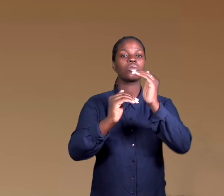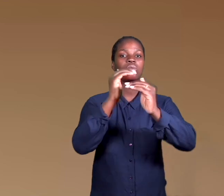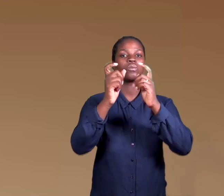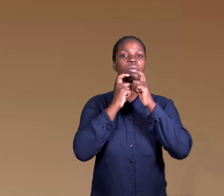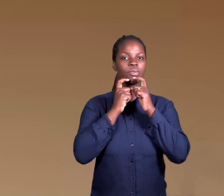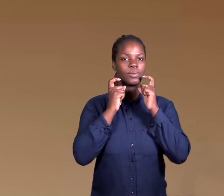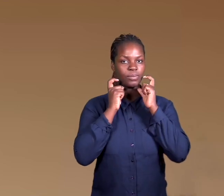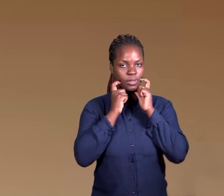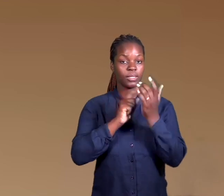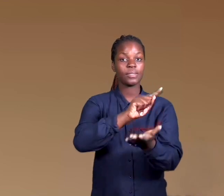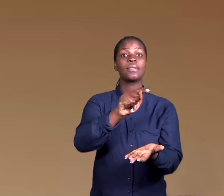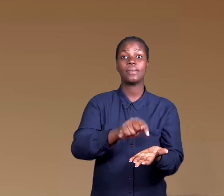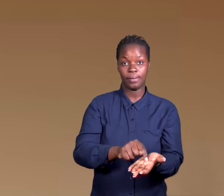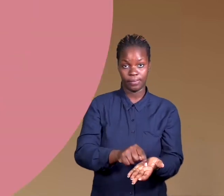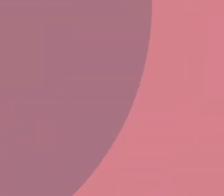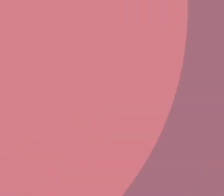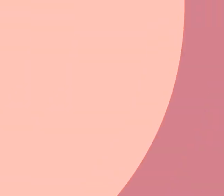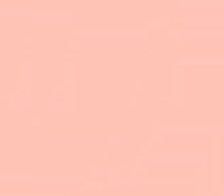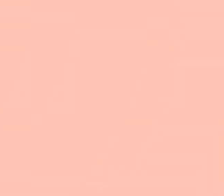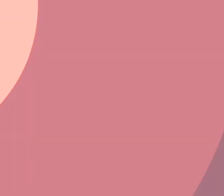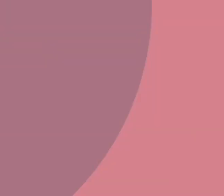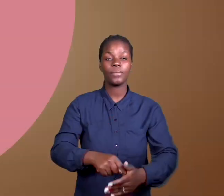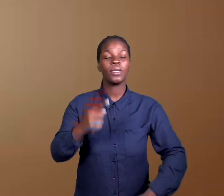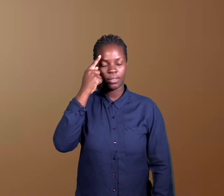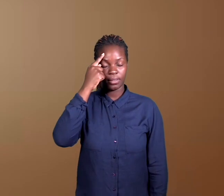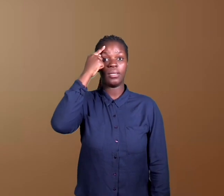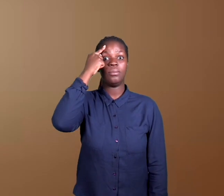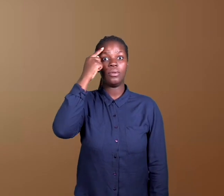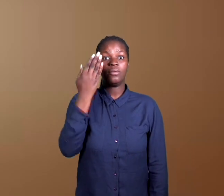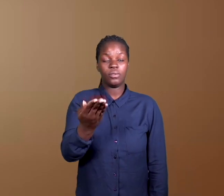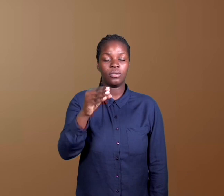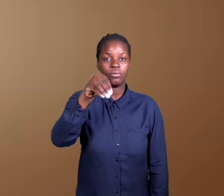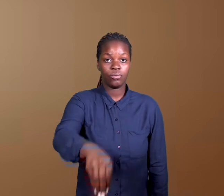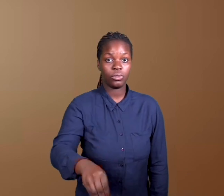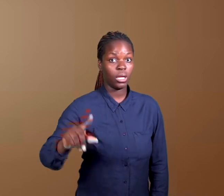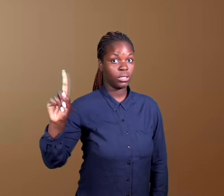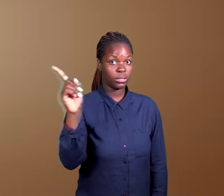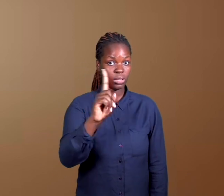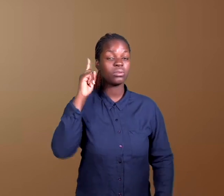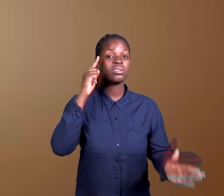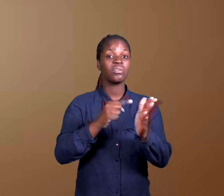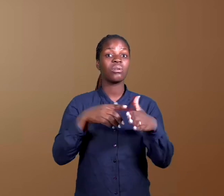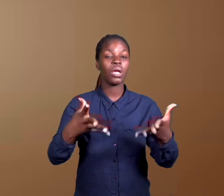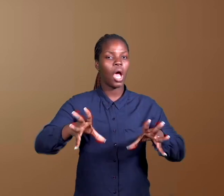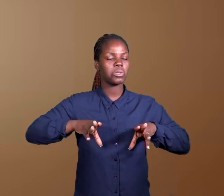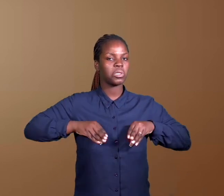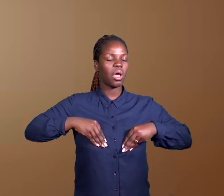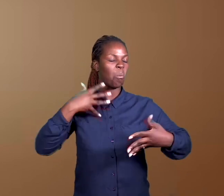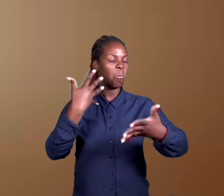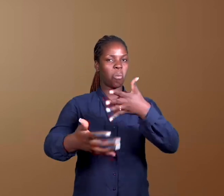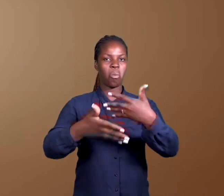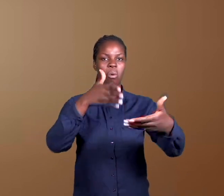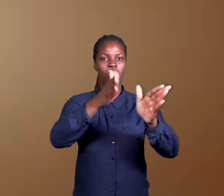desenvolvimento da autarquia e do país. Lembre-se, não votar é o mesmo que aceitar que